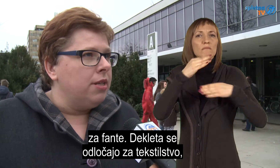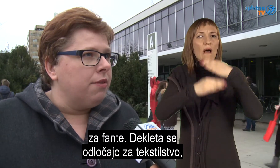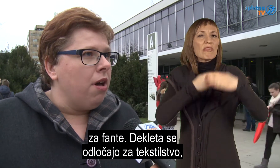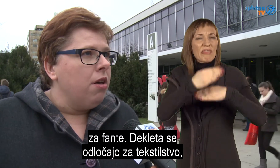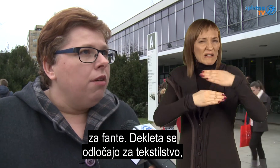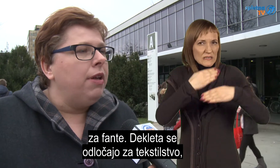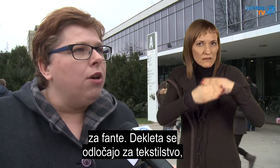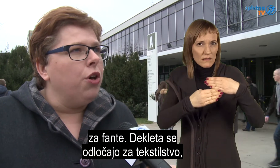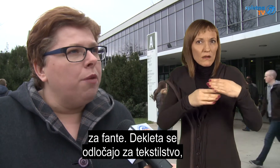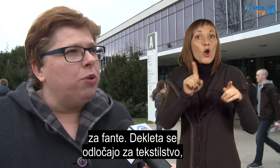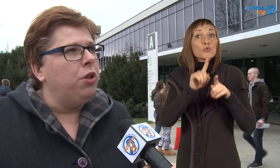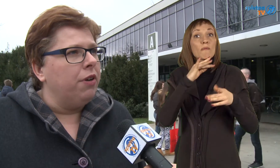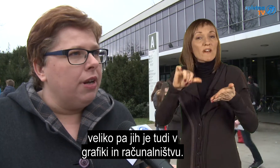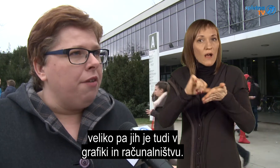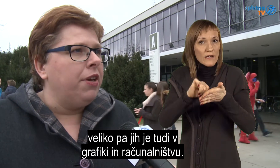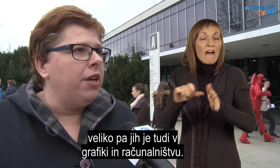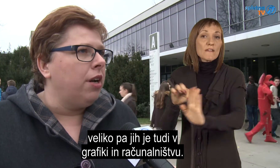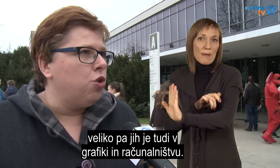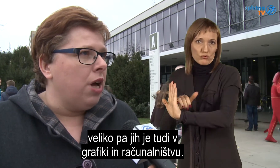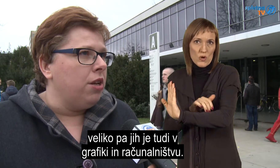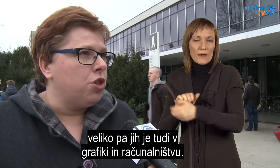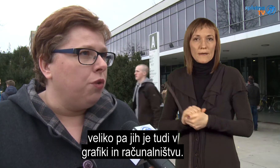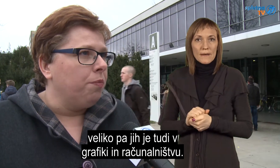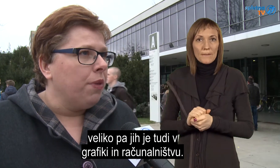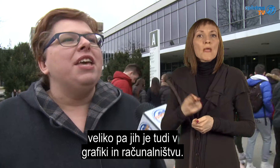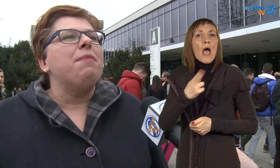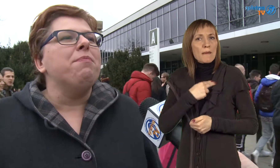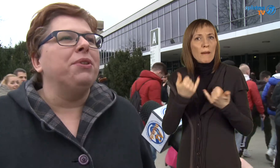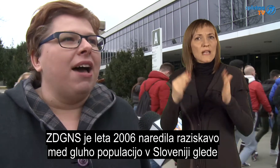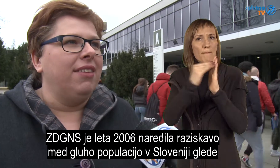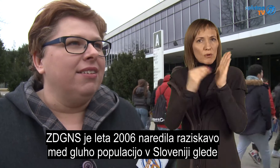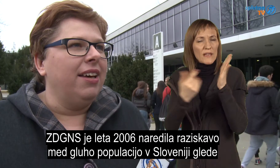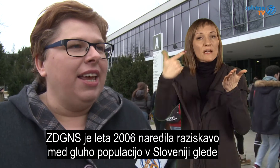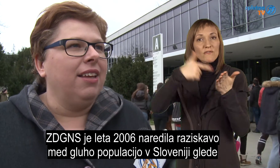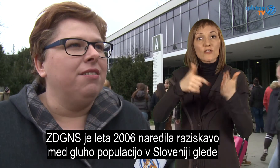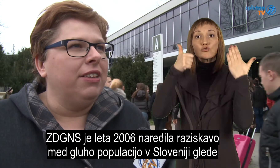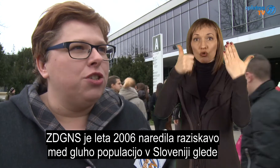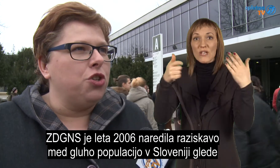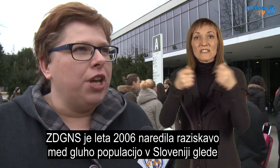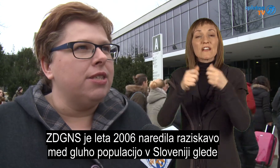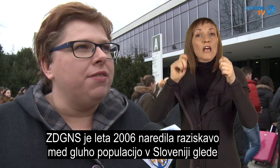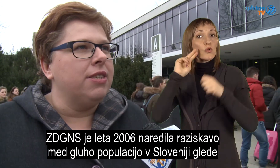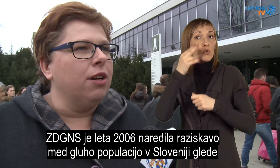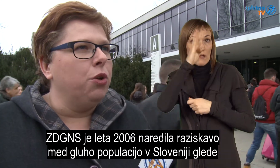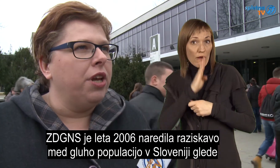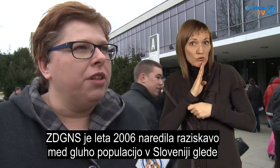tekstilstvo, veliko jih je pa tudi v grafiki in računalništvu. Imam podatek, da je leta 2006 Zveza gluhih in